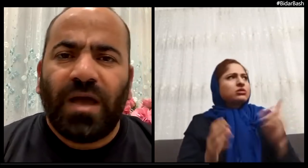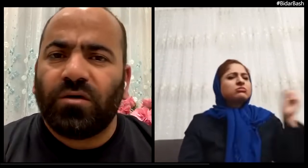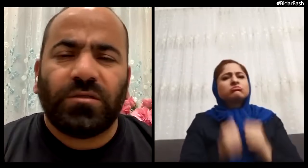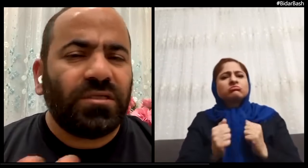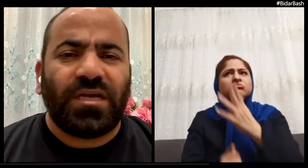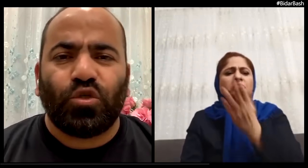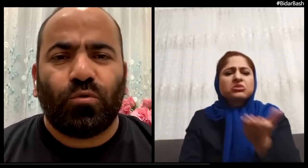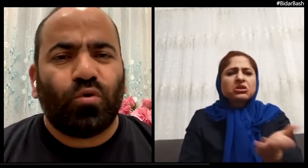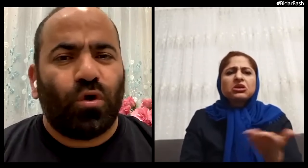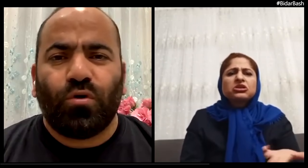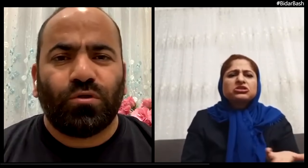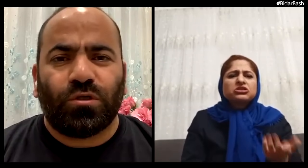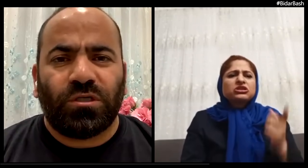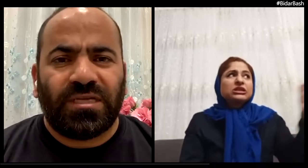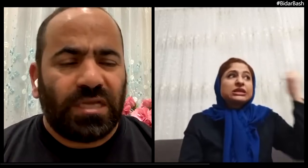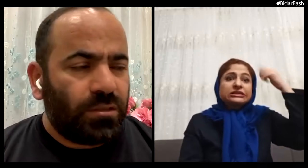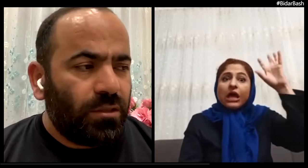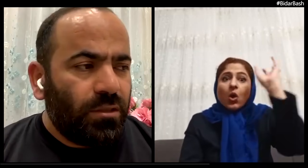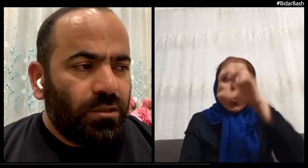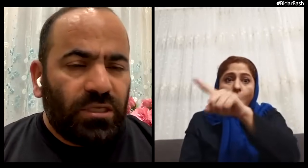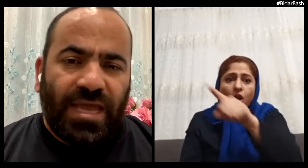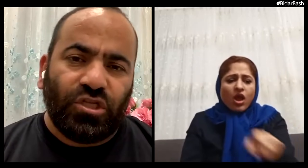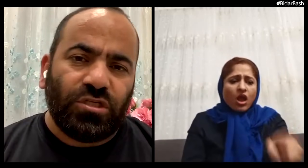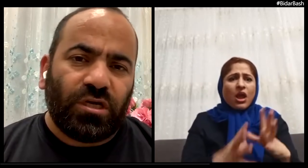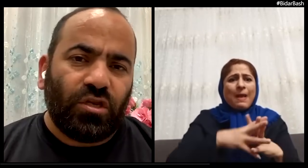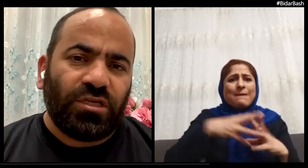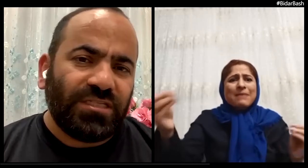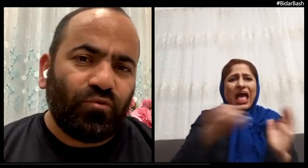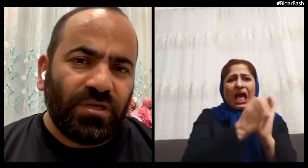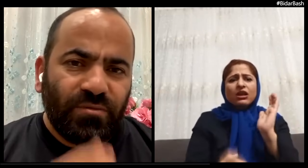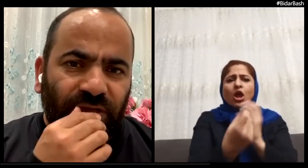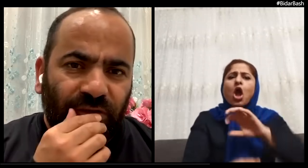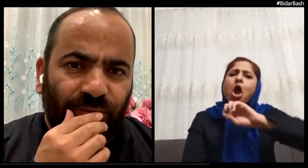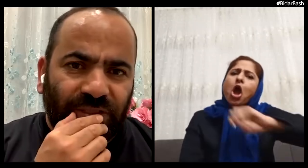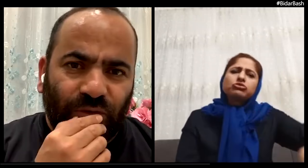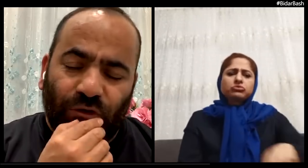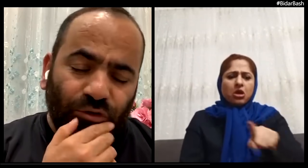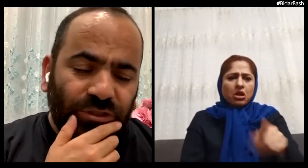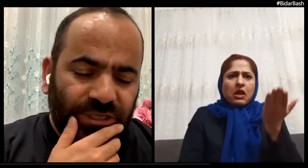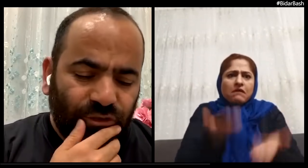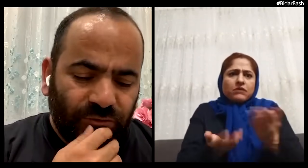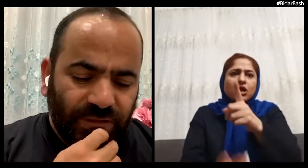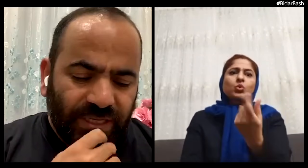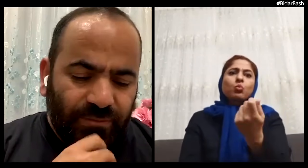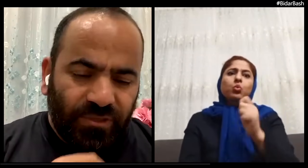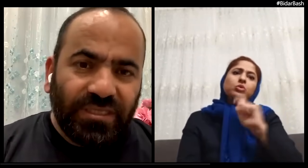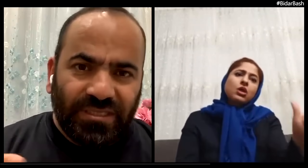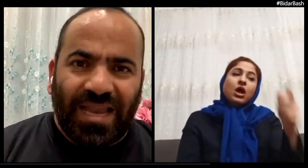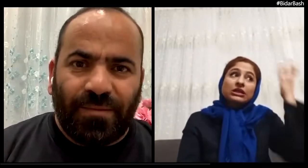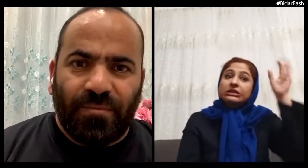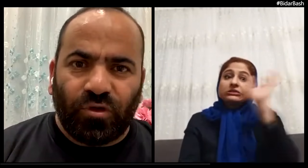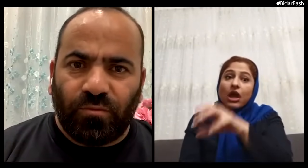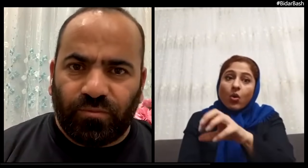آقا این مغازه‌دار سر شما کلاه گذاشت، این اصلا یعنی چی؟ آخه اینا رو کسی پول نمیده، اینا این کلاه گذاشتنش. میگه